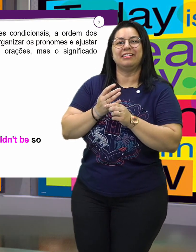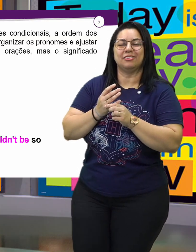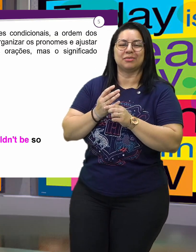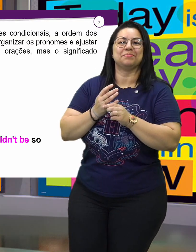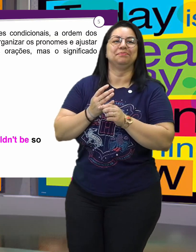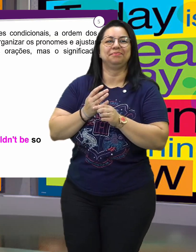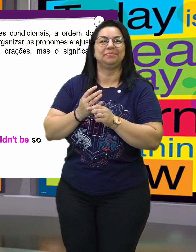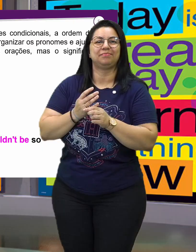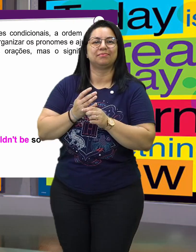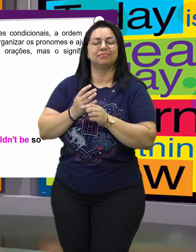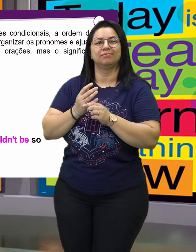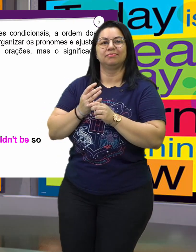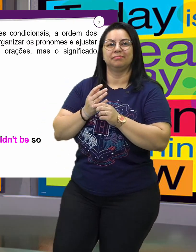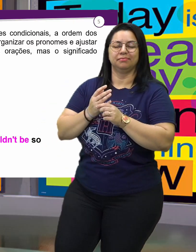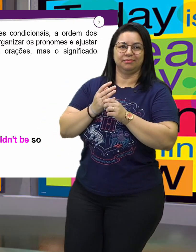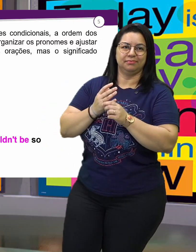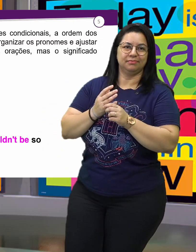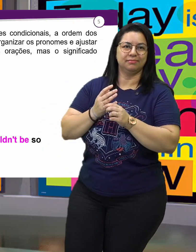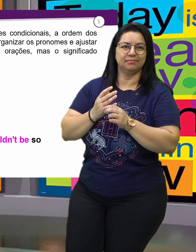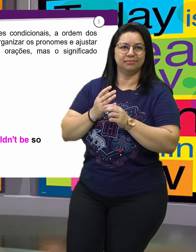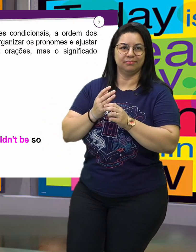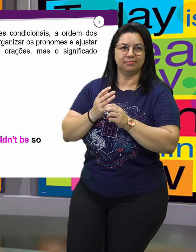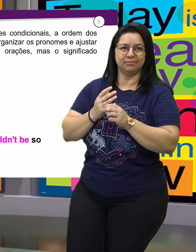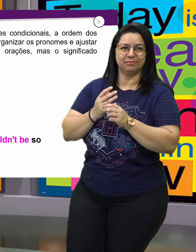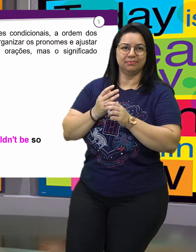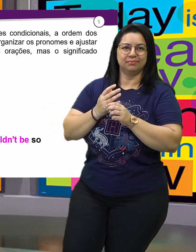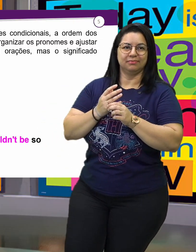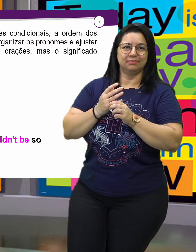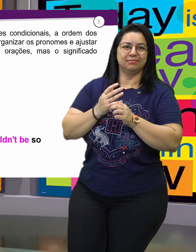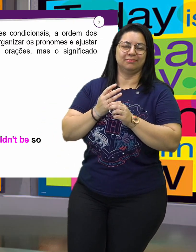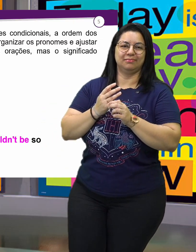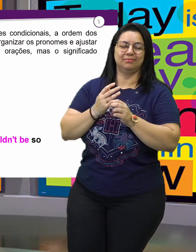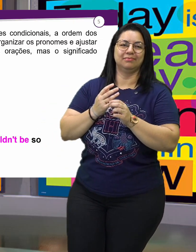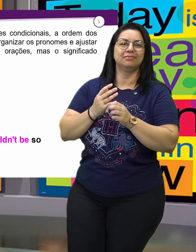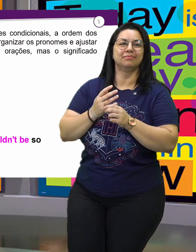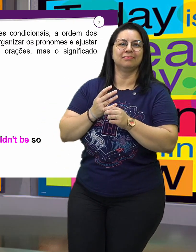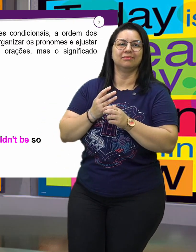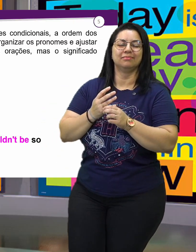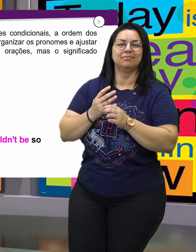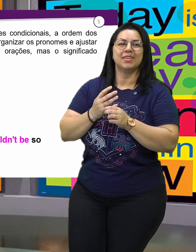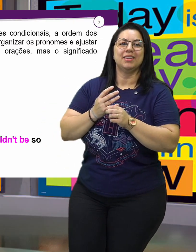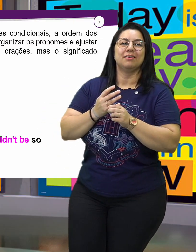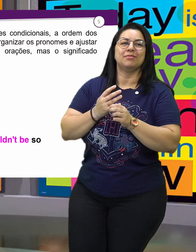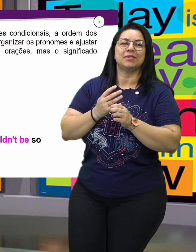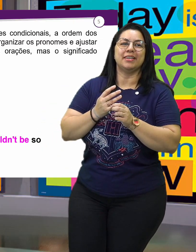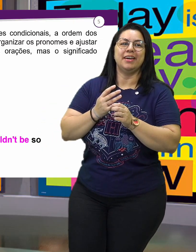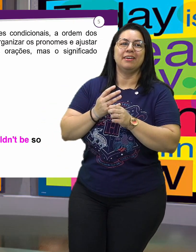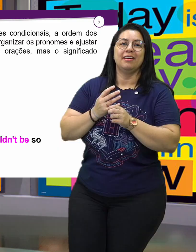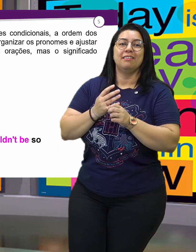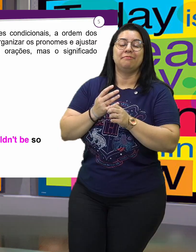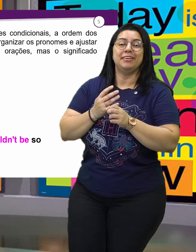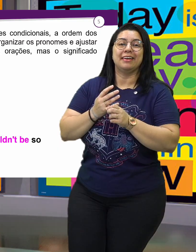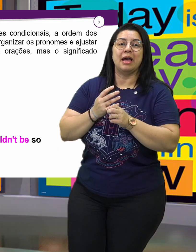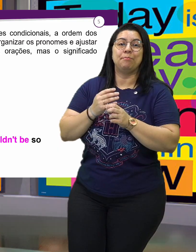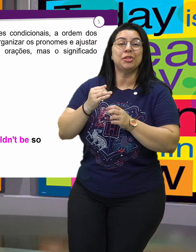to. Isso. Mas... aqui você vai traduzir como uria, sempre, né? Então aqui o get é o quê?